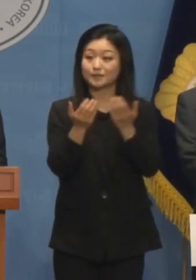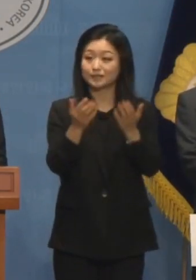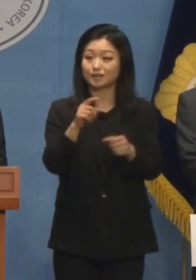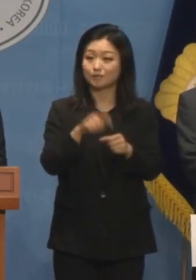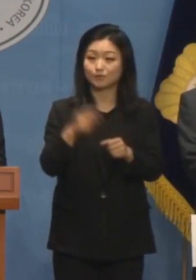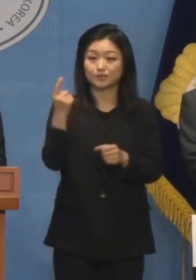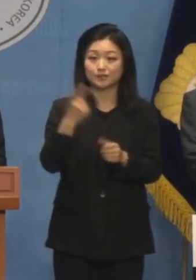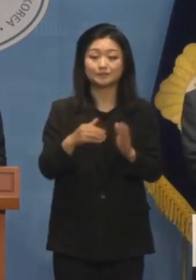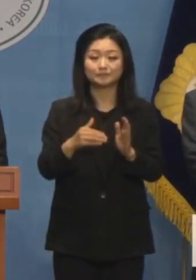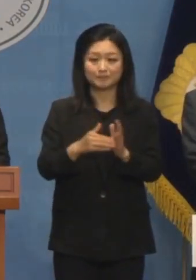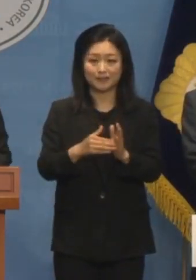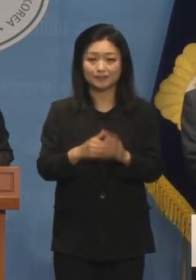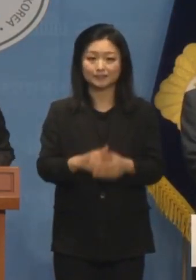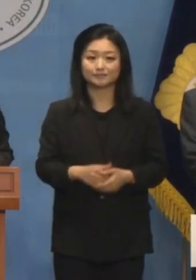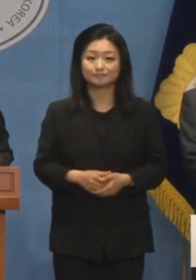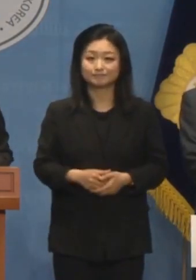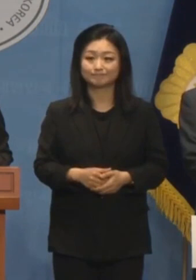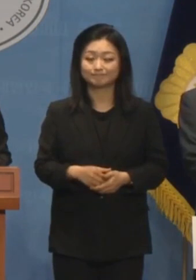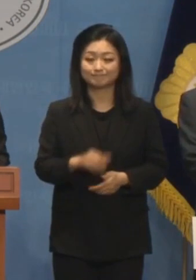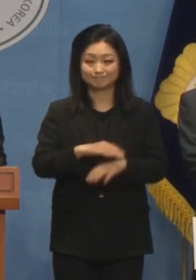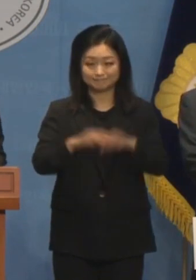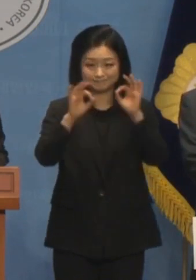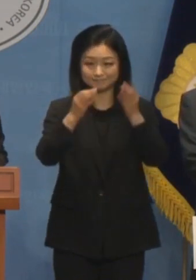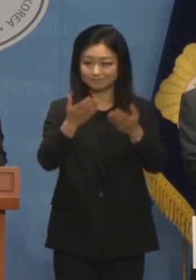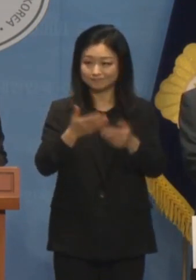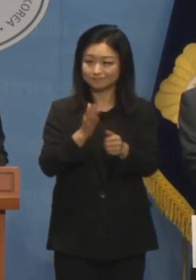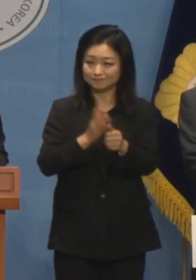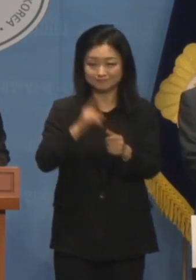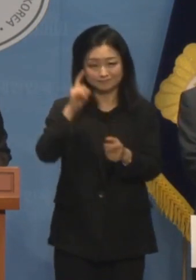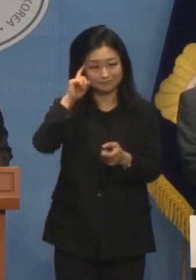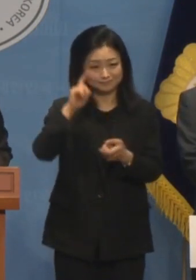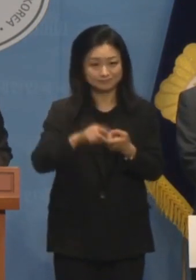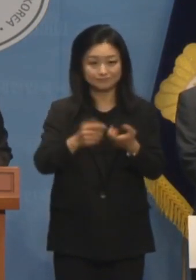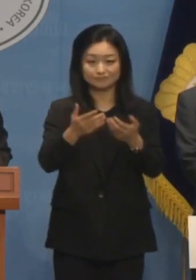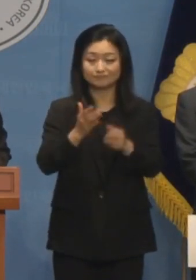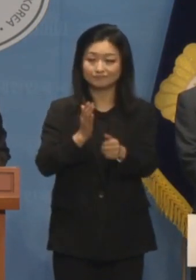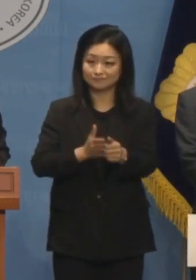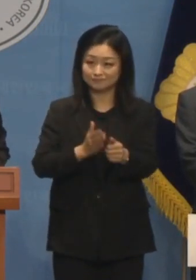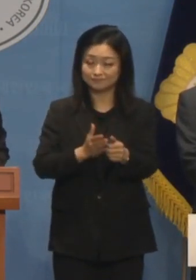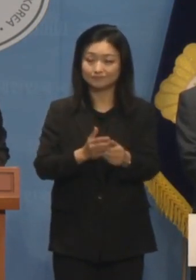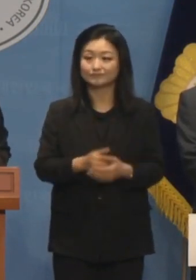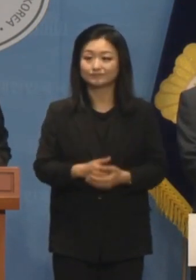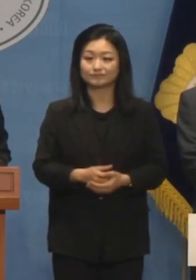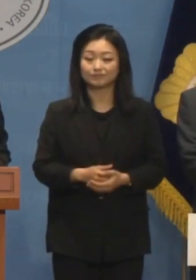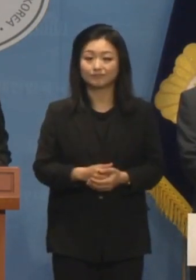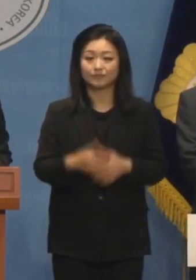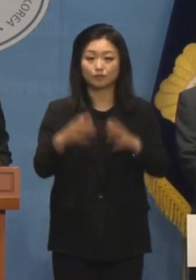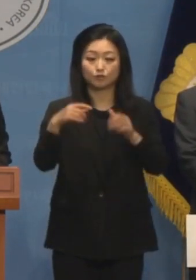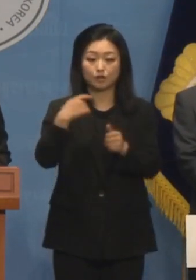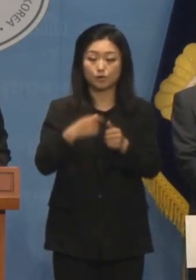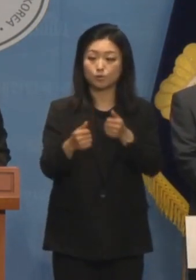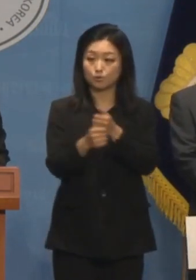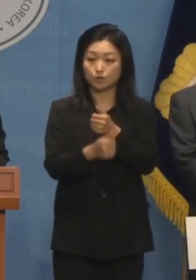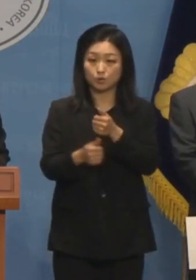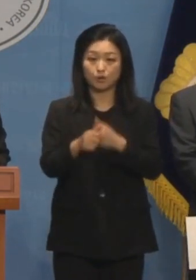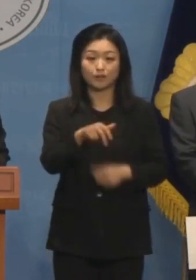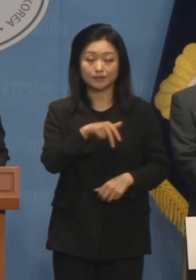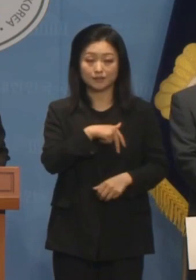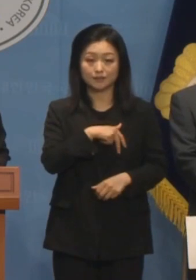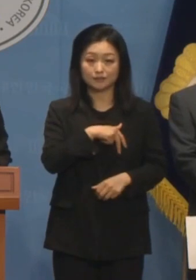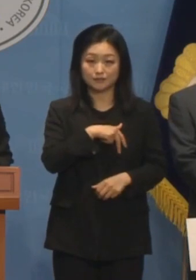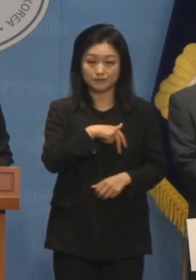오늘 이 자리에 모였습니다. 귀 기울여 주시고 또 관심 많이 가져주시기 바랍니다. 먼저 국가교육위원회의